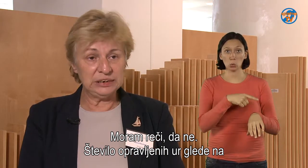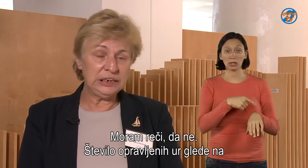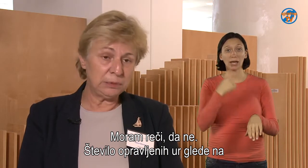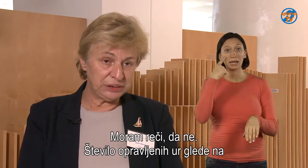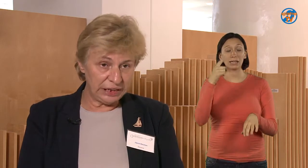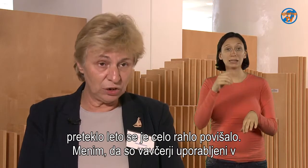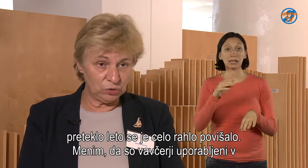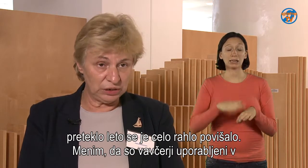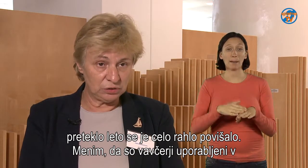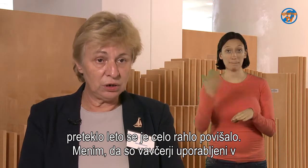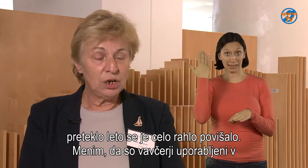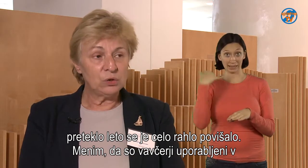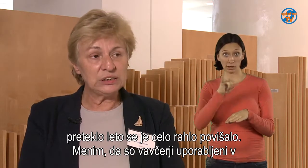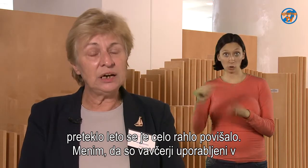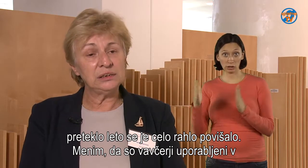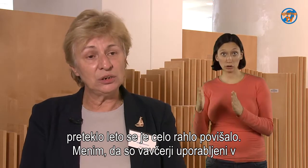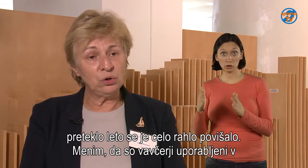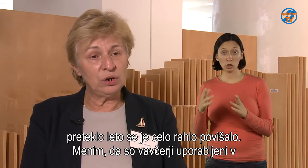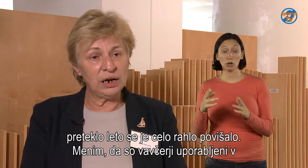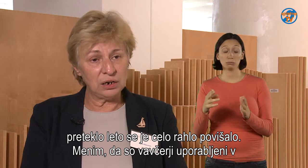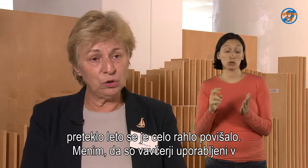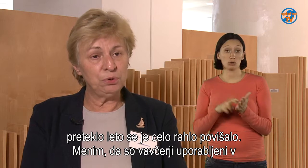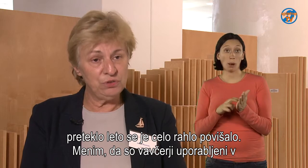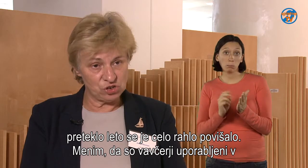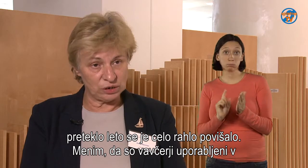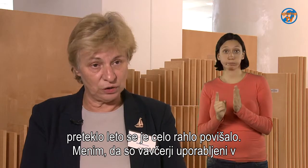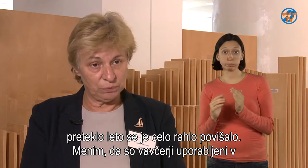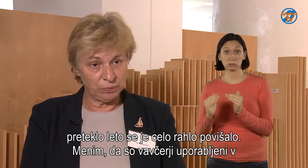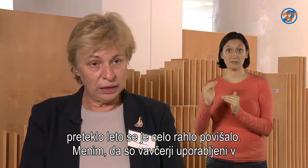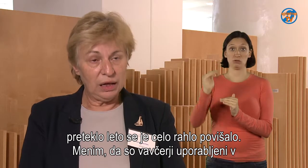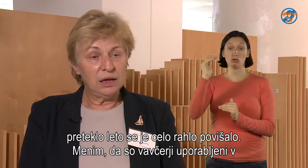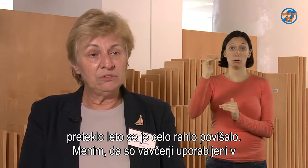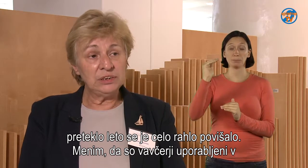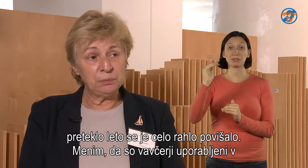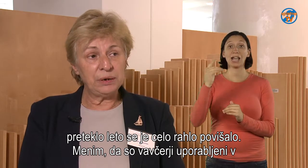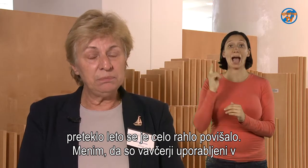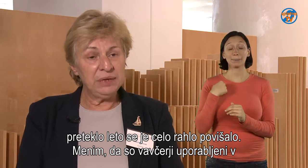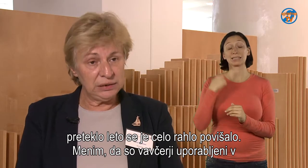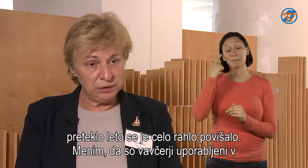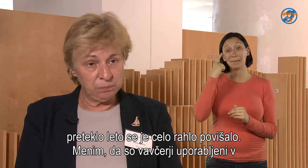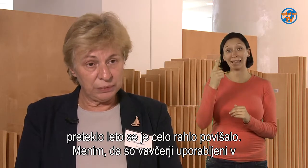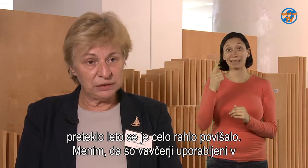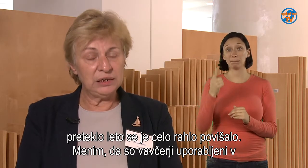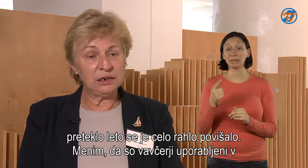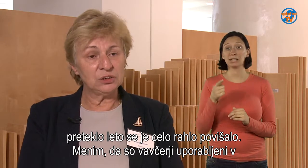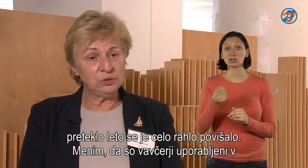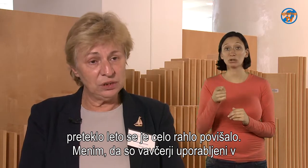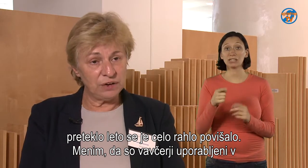glede na preteklo leto ostaja celo rahlo povišano. Vendar pa menim, da so ti